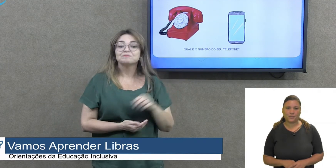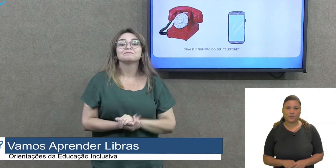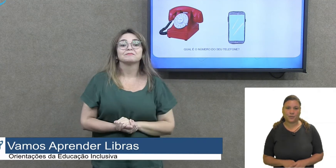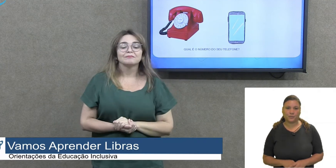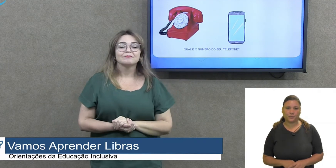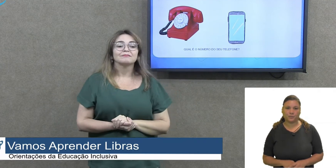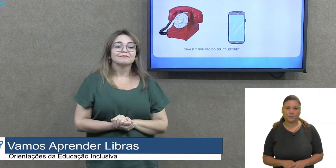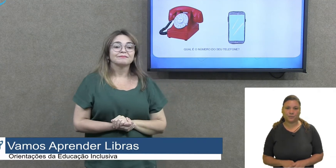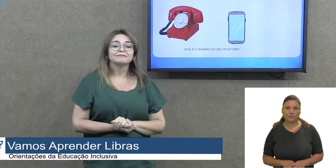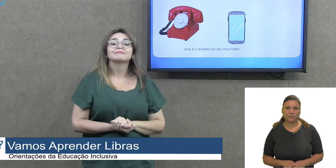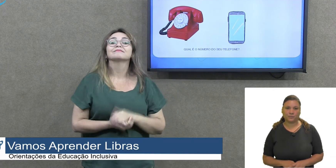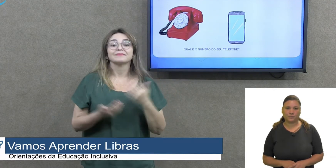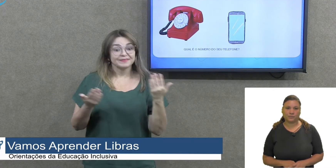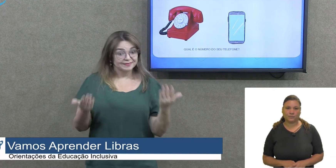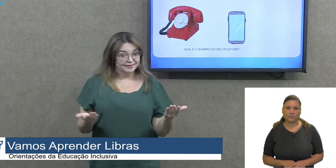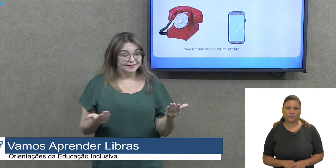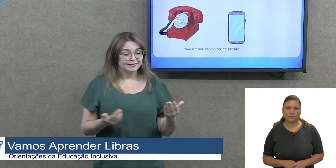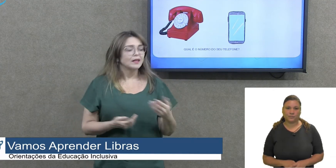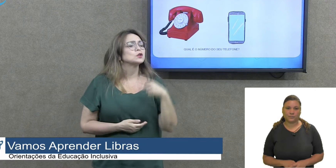999-4505.